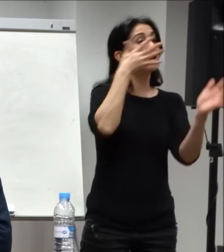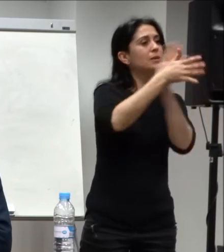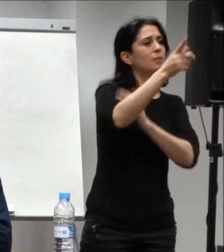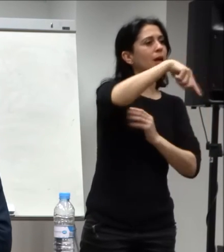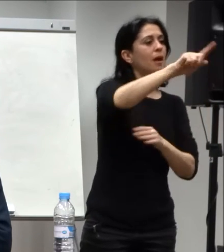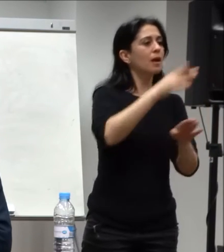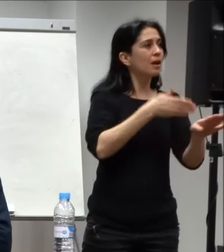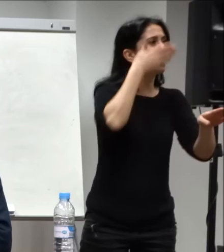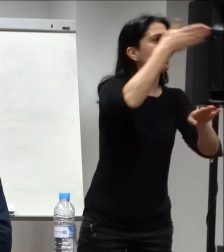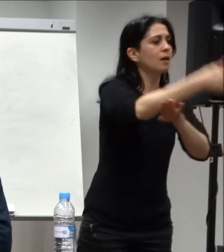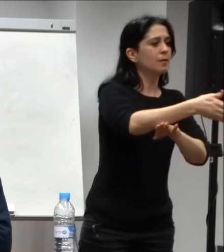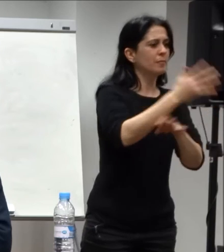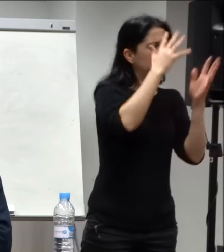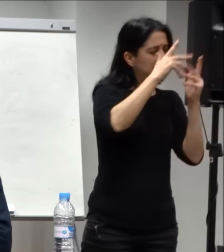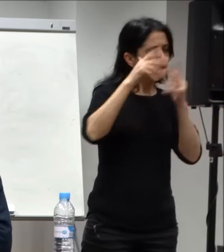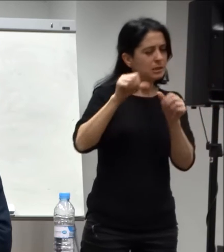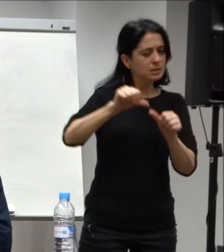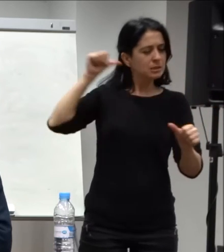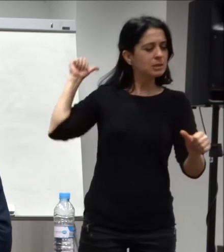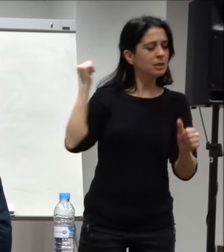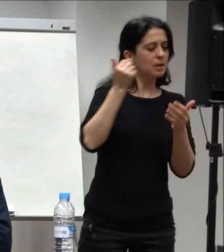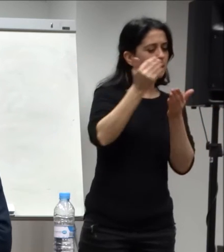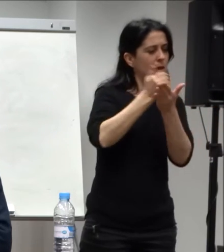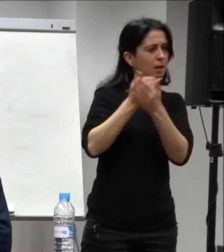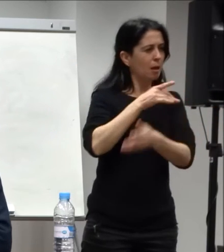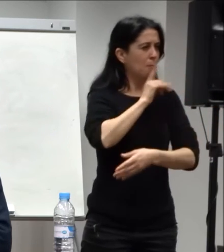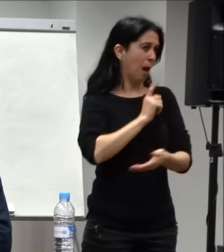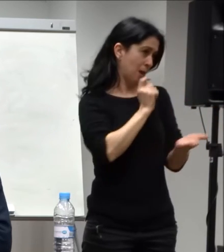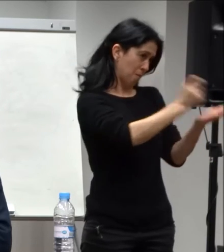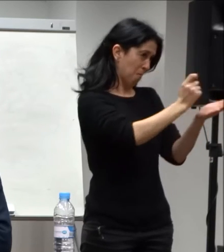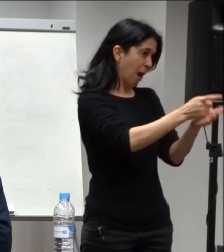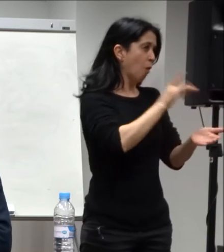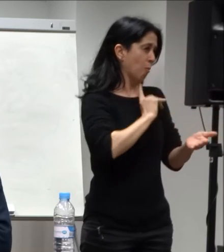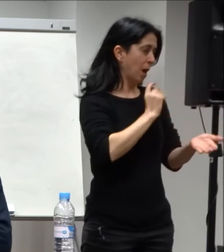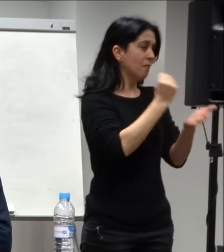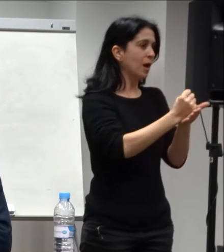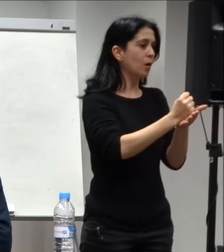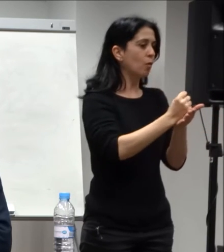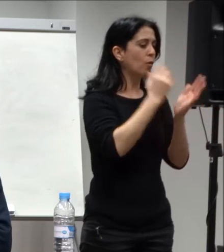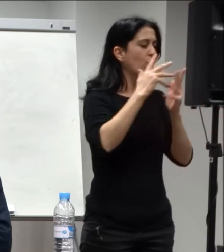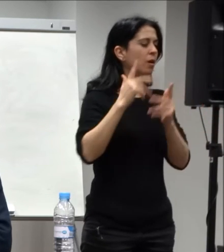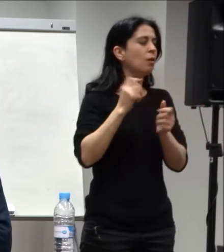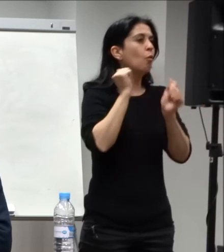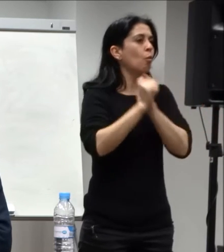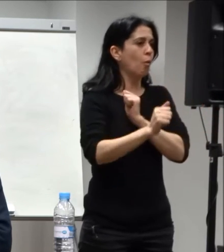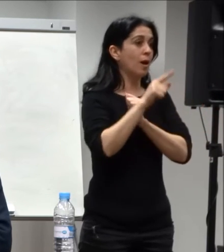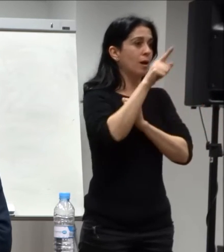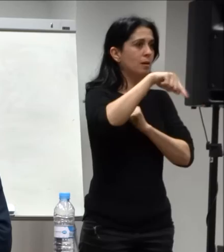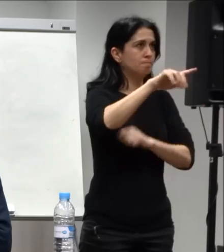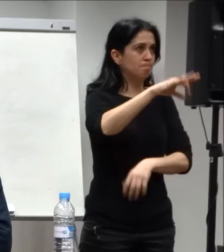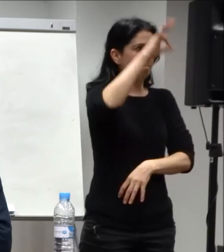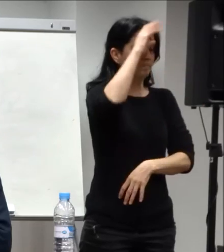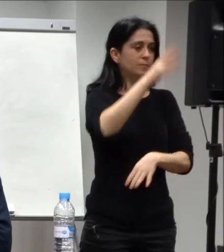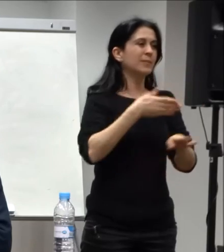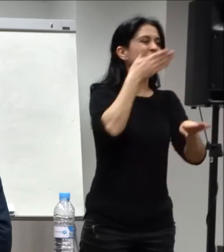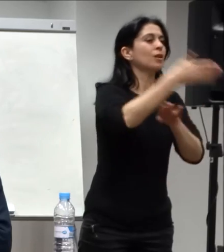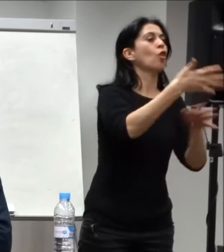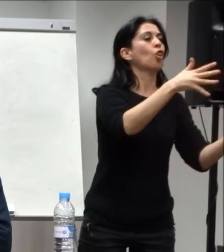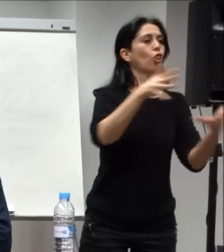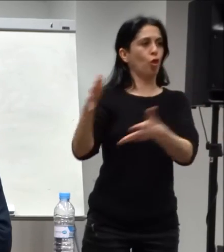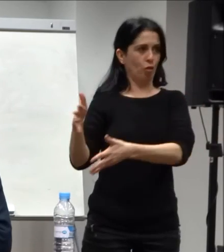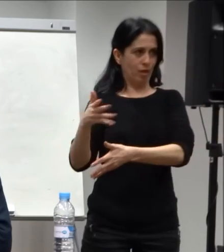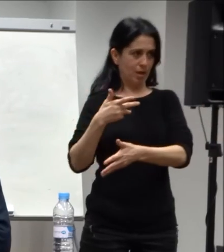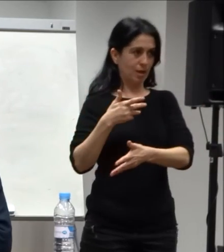calcular esas cantidades cobradas indebidamente. Y en esto yo quiero destacar la labor que lleva haciendo la